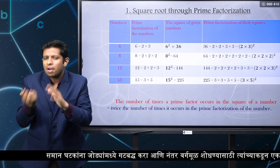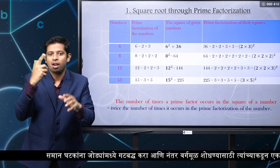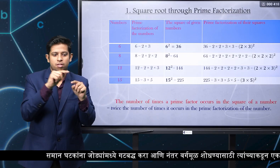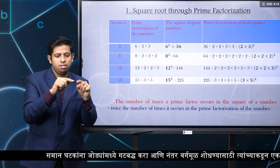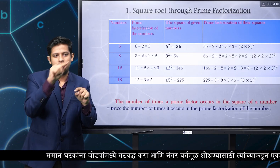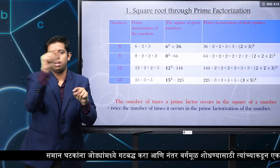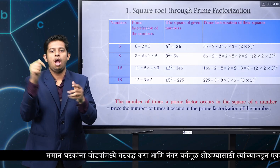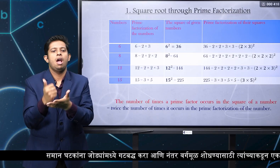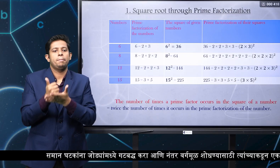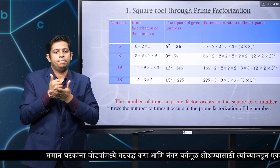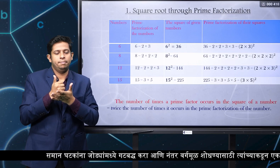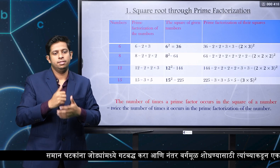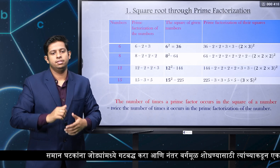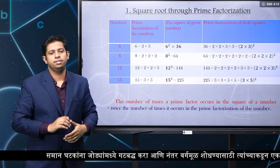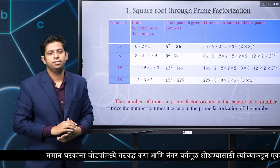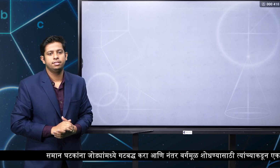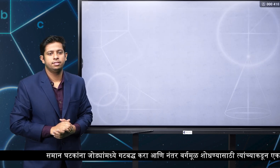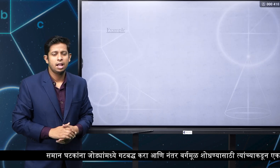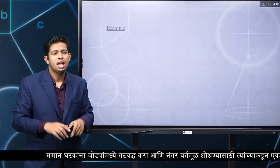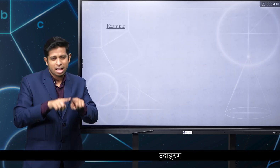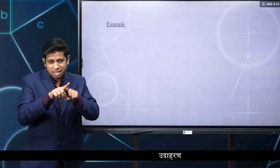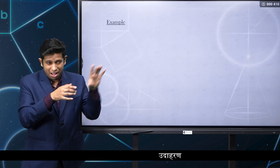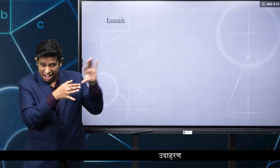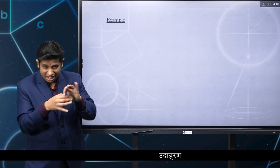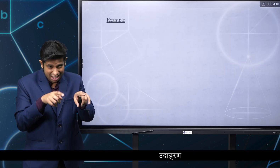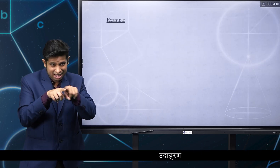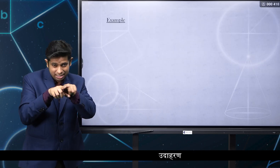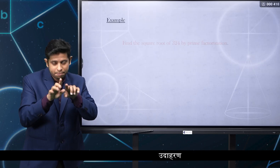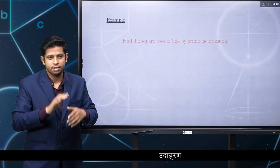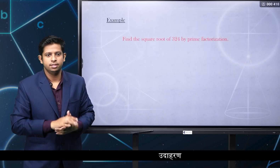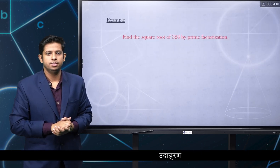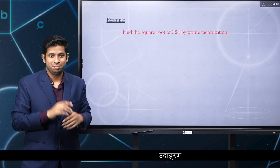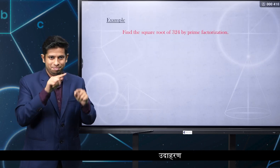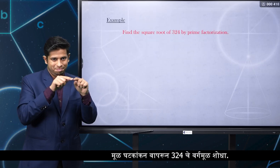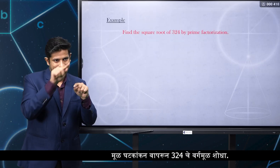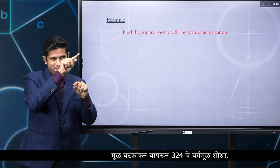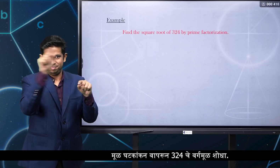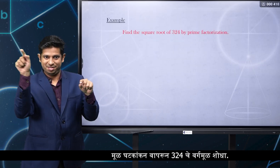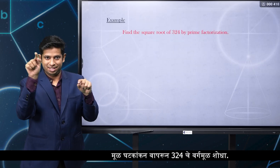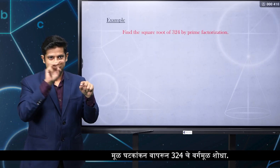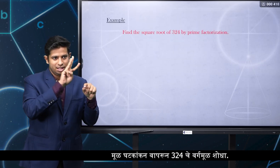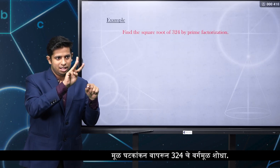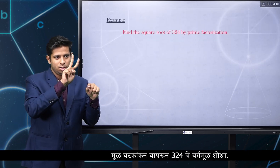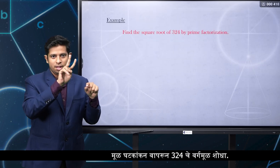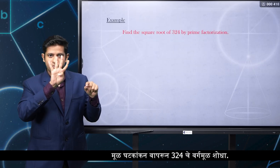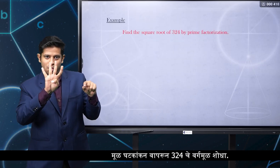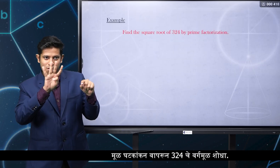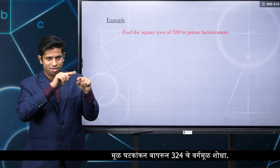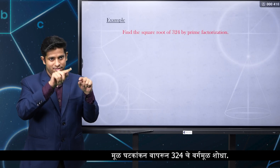घ्या. उदाहरण: मूळ घटकांकन वापरून 324चे